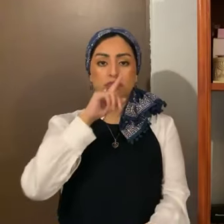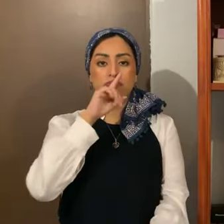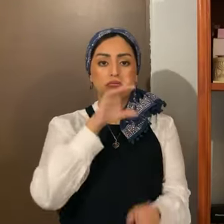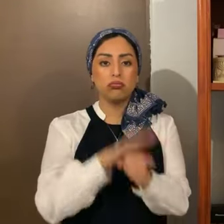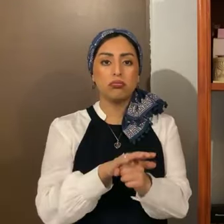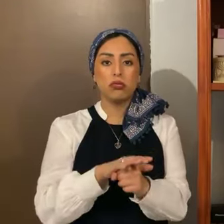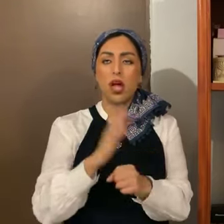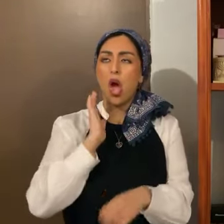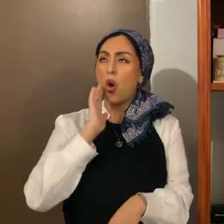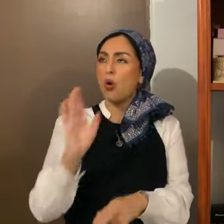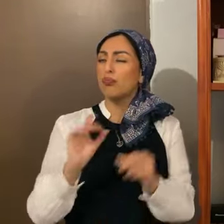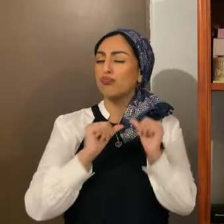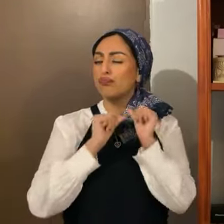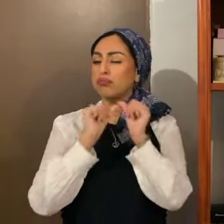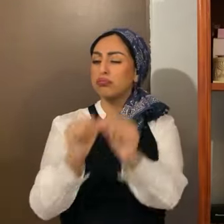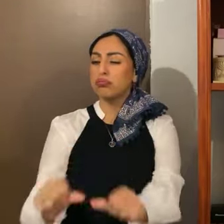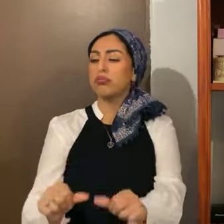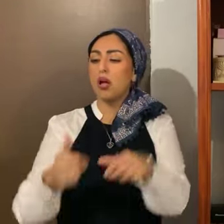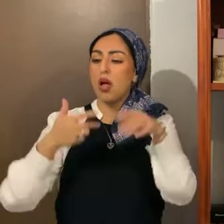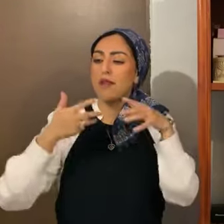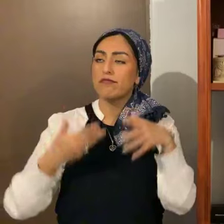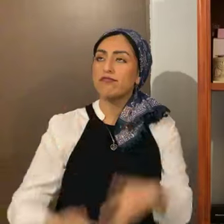exaltarle voluntariamente.